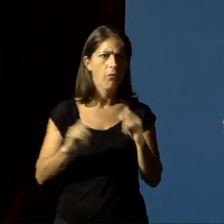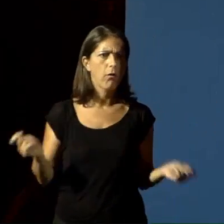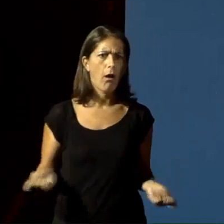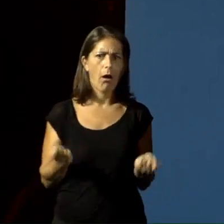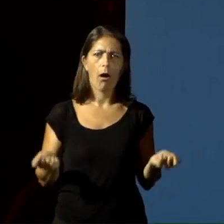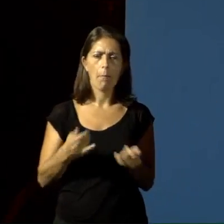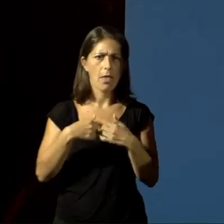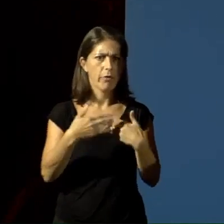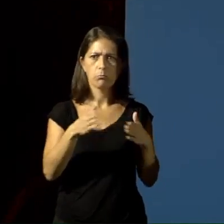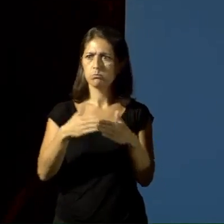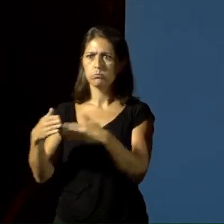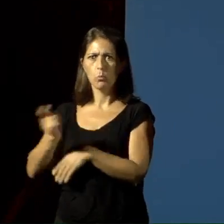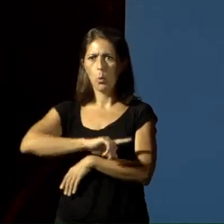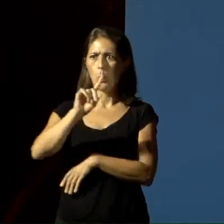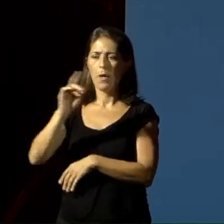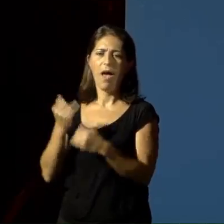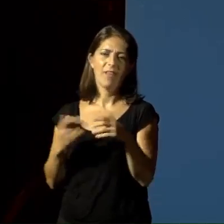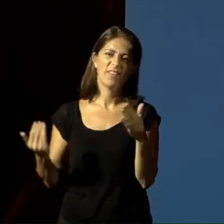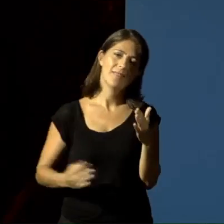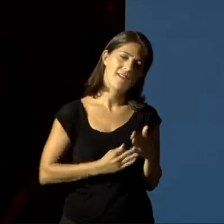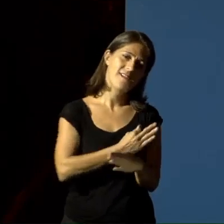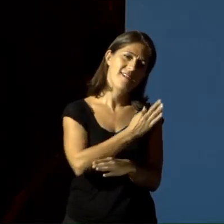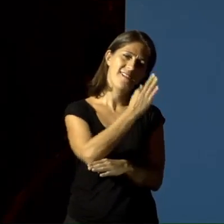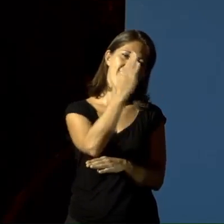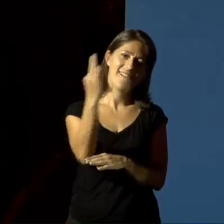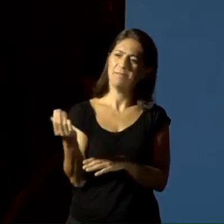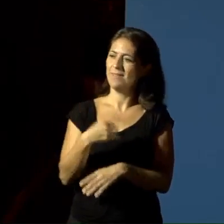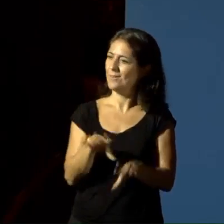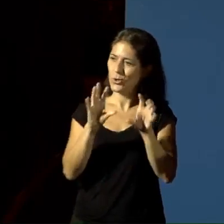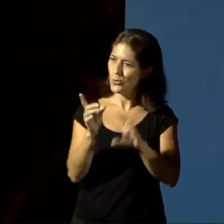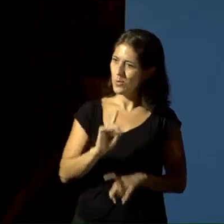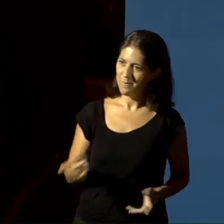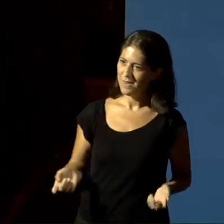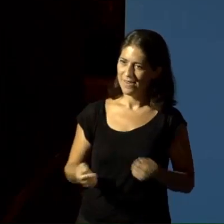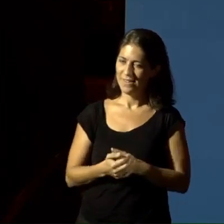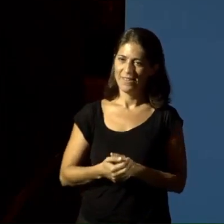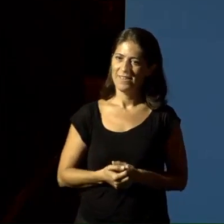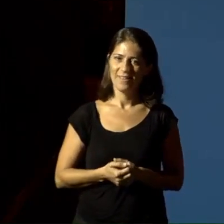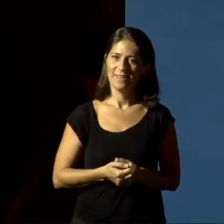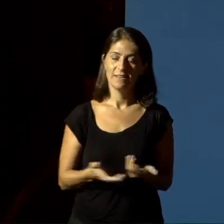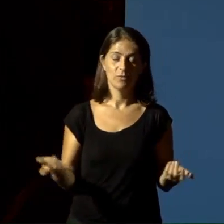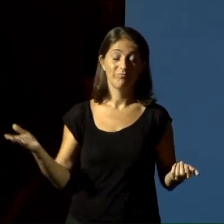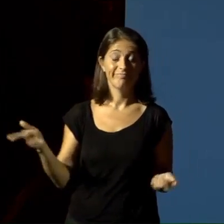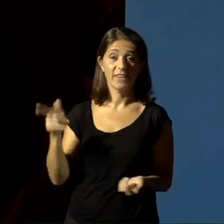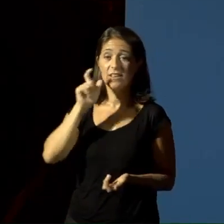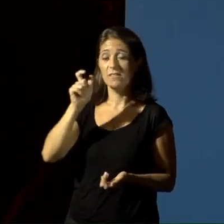campaña. E así todo o día, non aprenden. Non aprenden, pobre